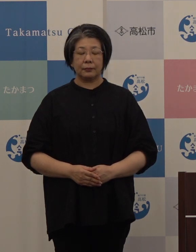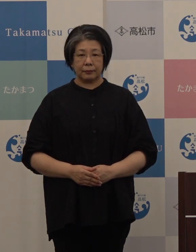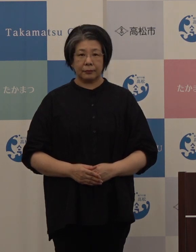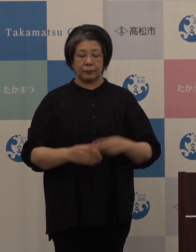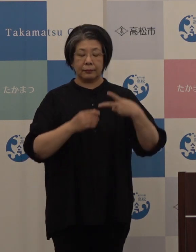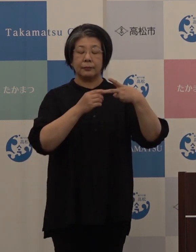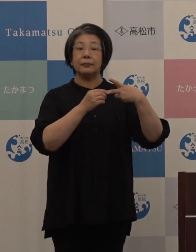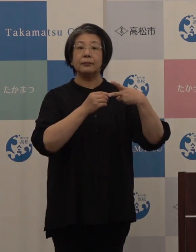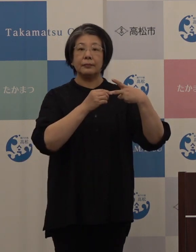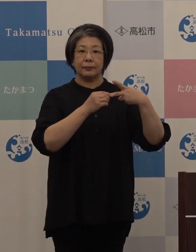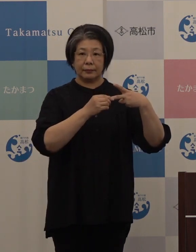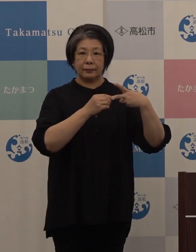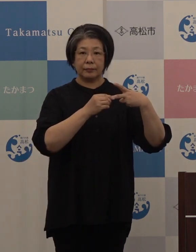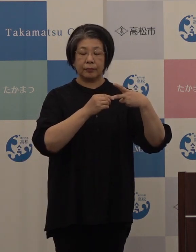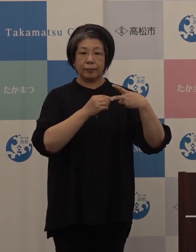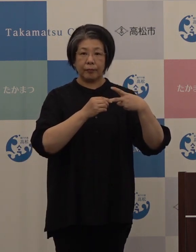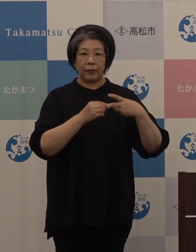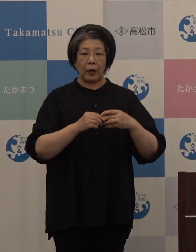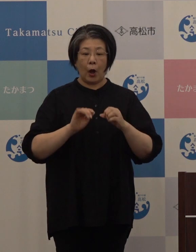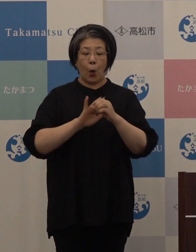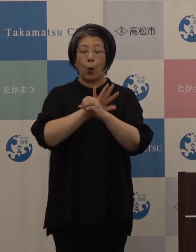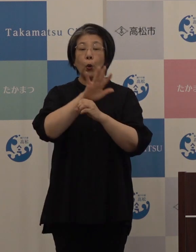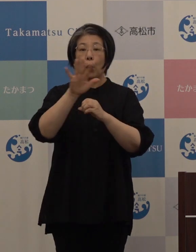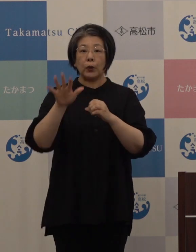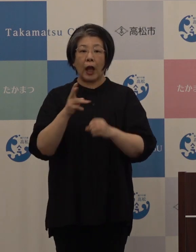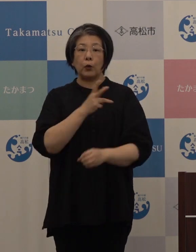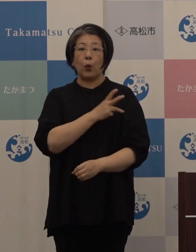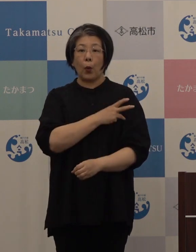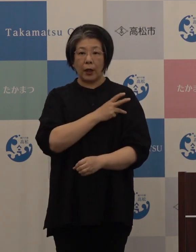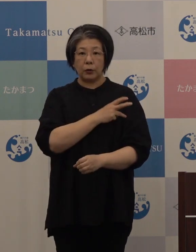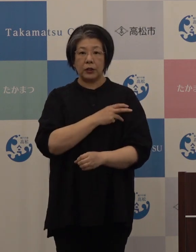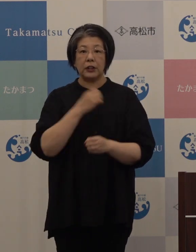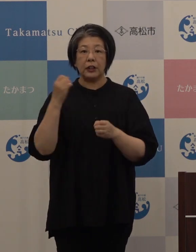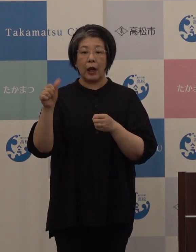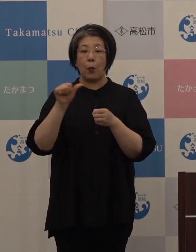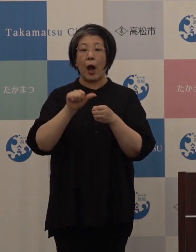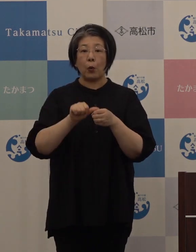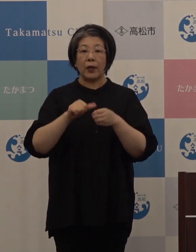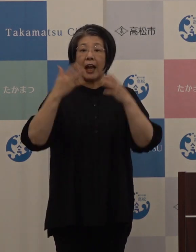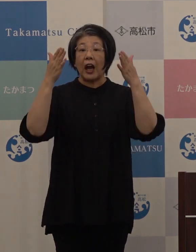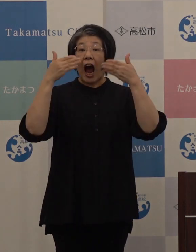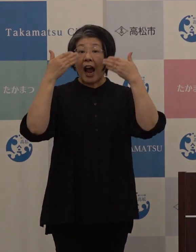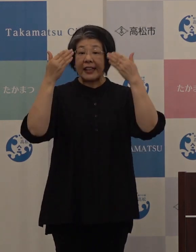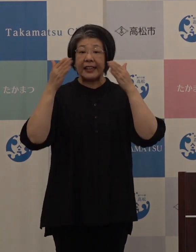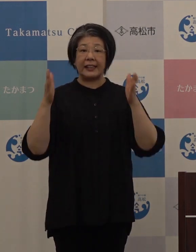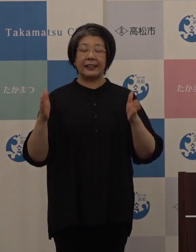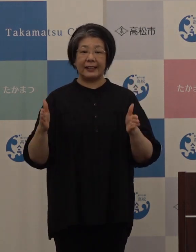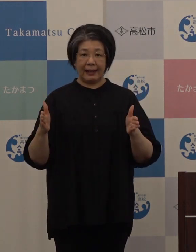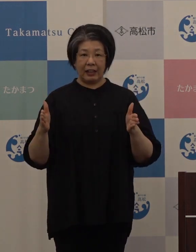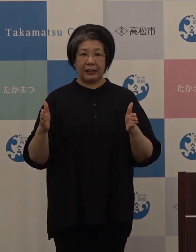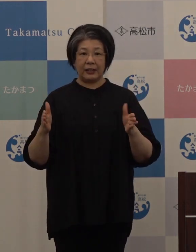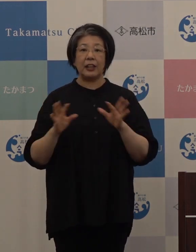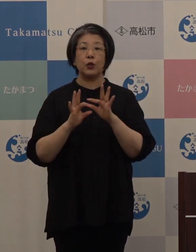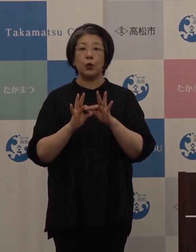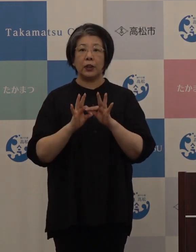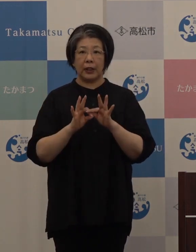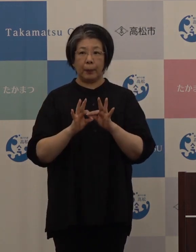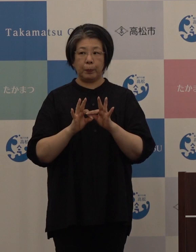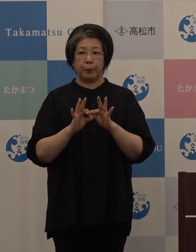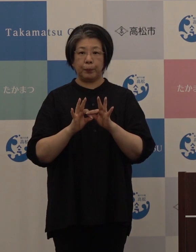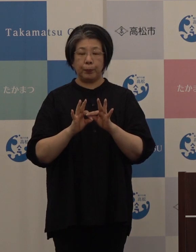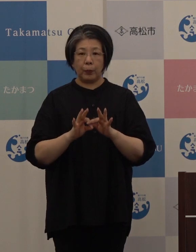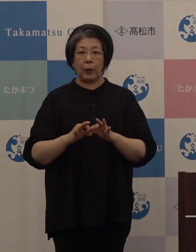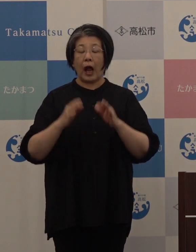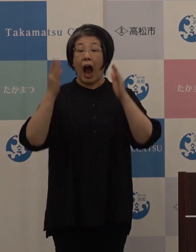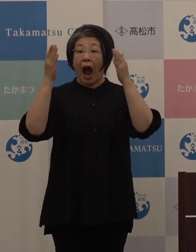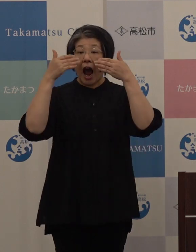2点目でございますが、新型コロナワクチンの令和5年秋接種開始についてで、接種についてでございます。秋